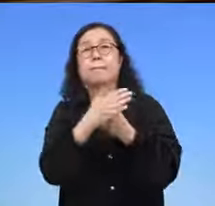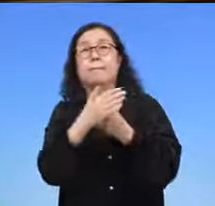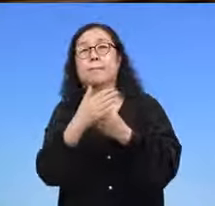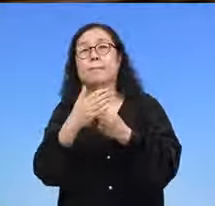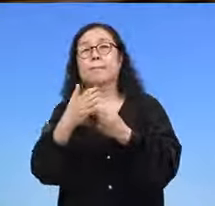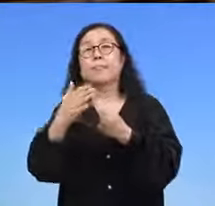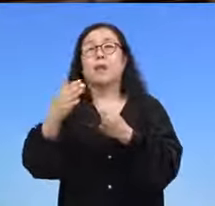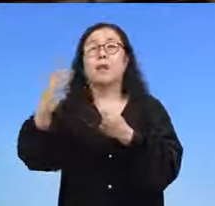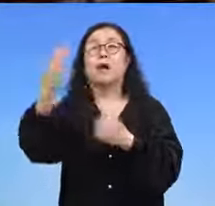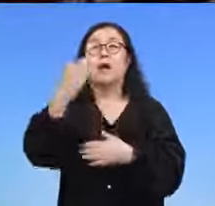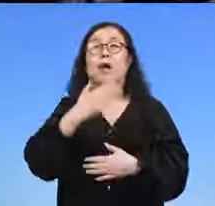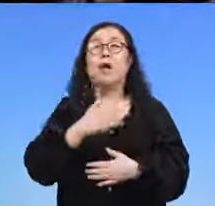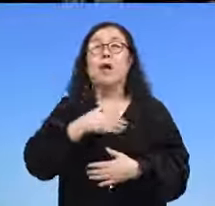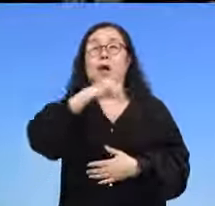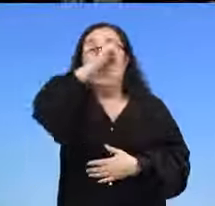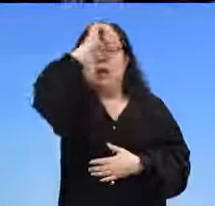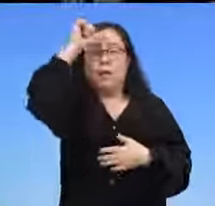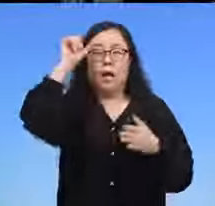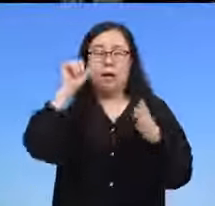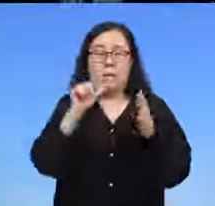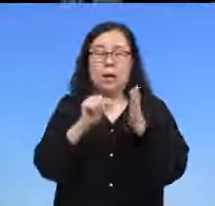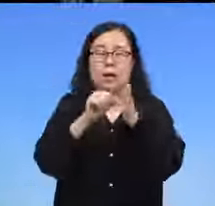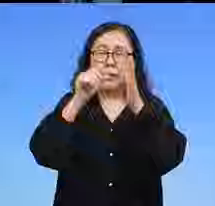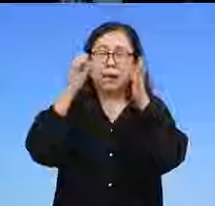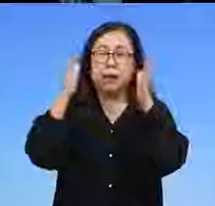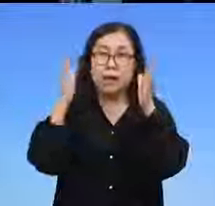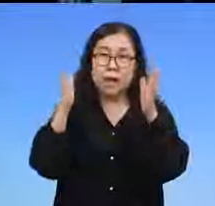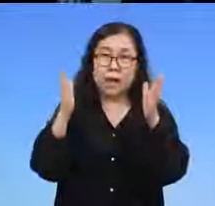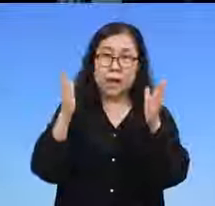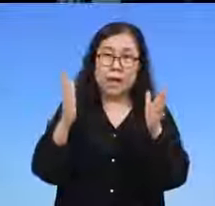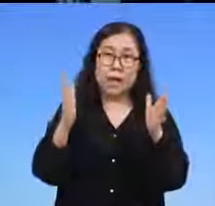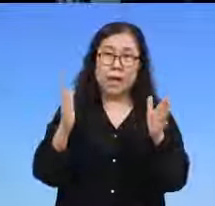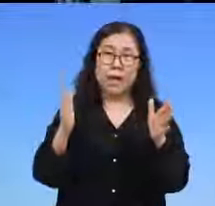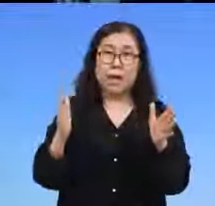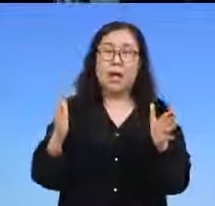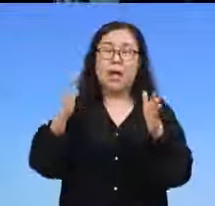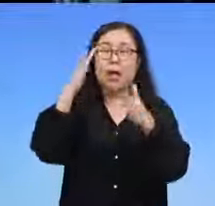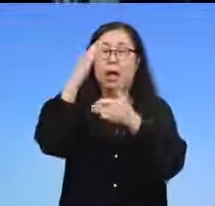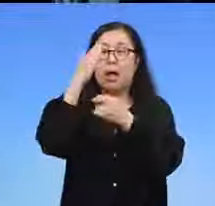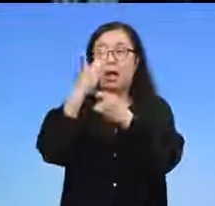여호와를 따르되 나의 평생에